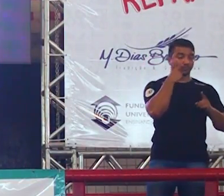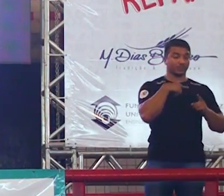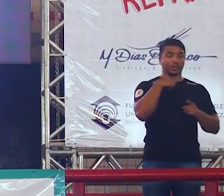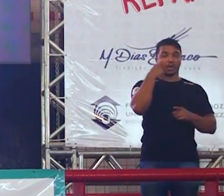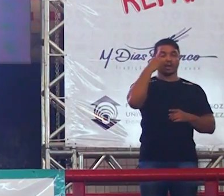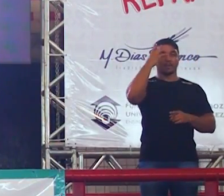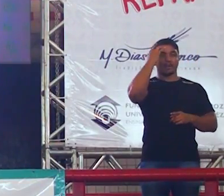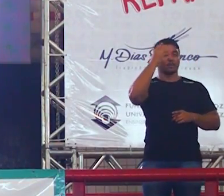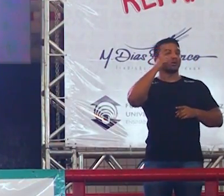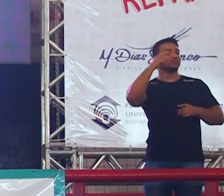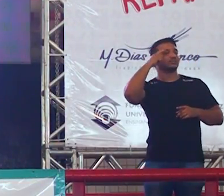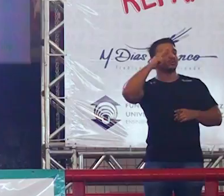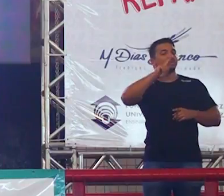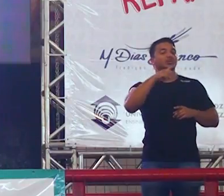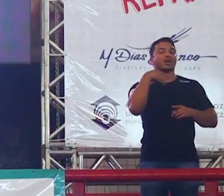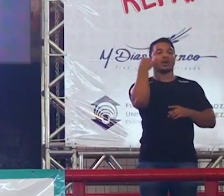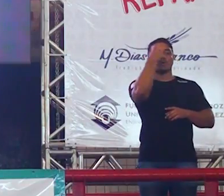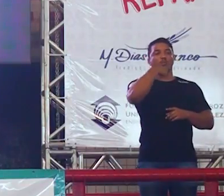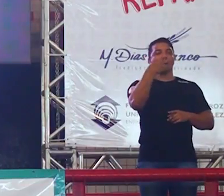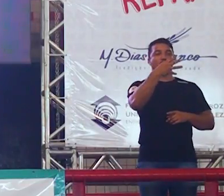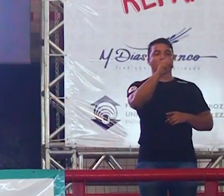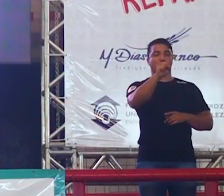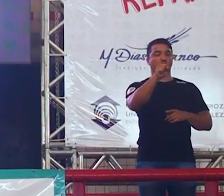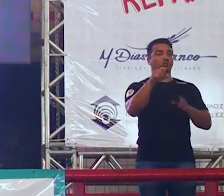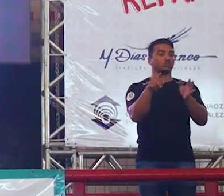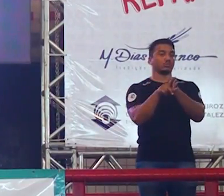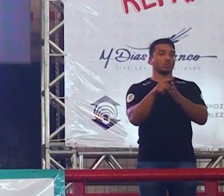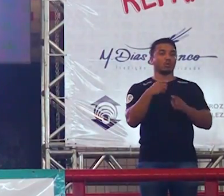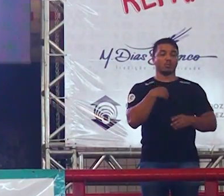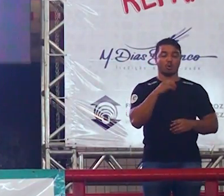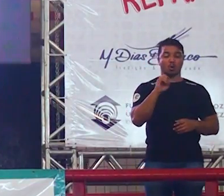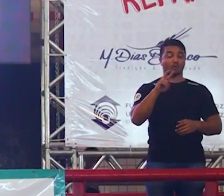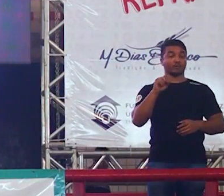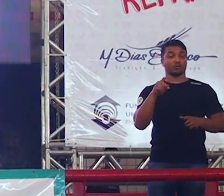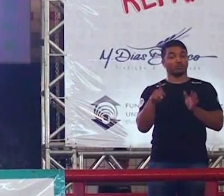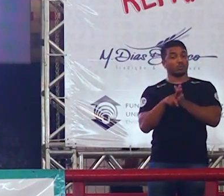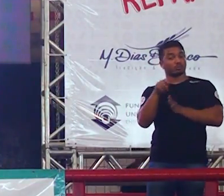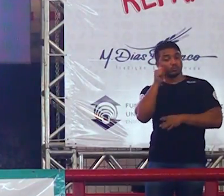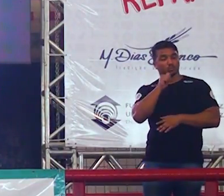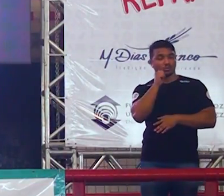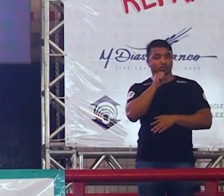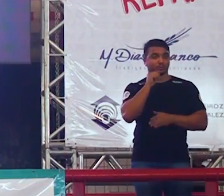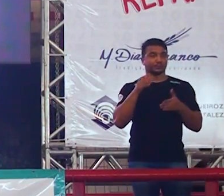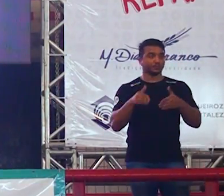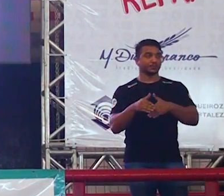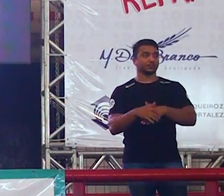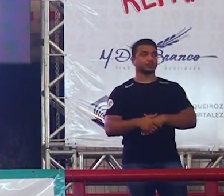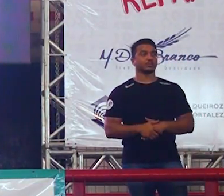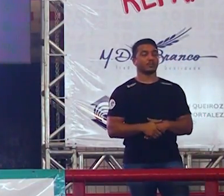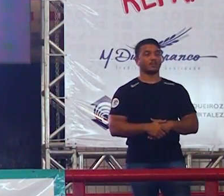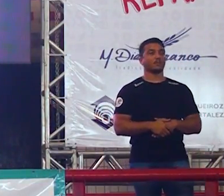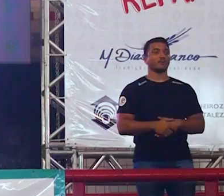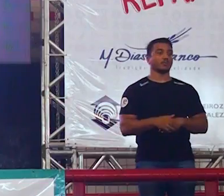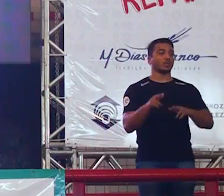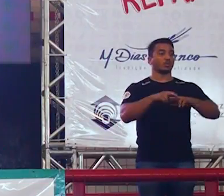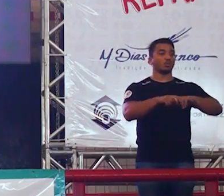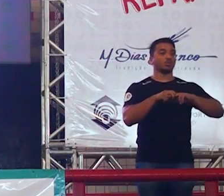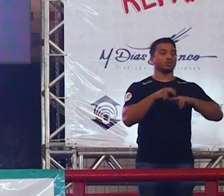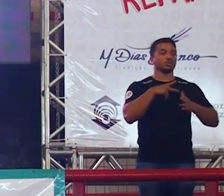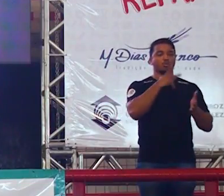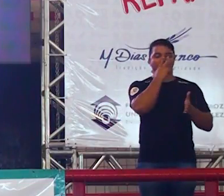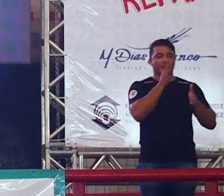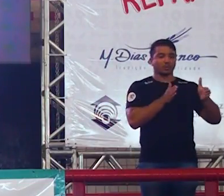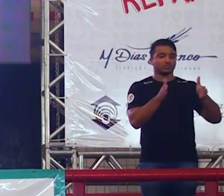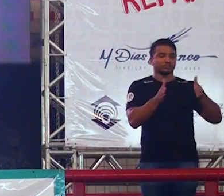dias depois, porque são 48 horas o óvulo ou o gameta feminino. Ok? Muito bem. Então, você vai ter